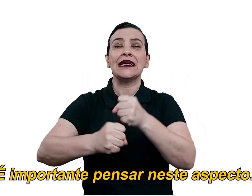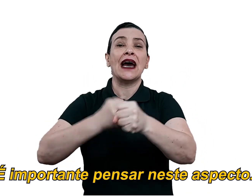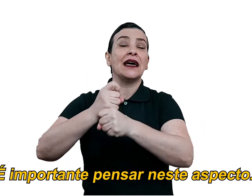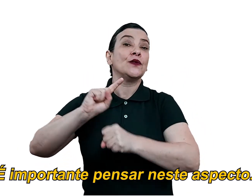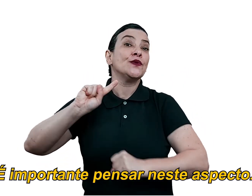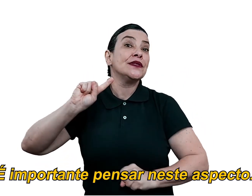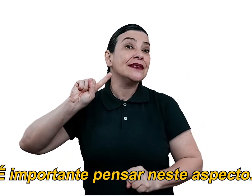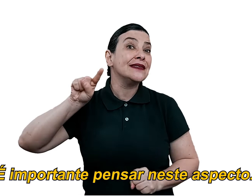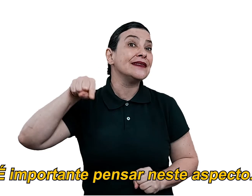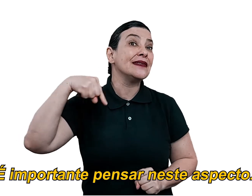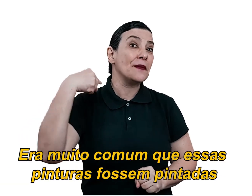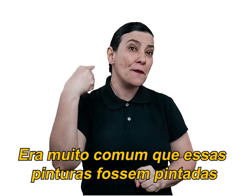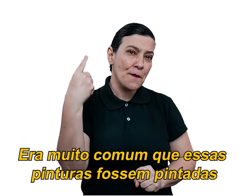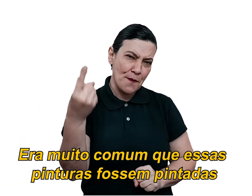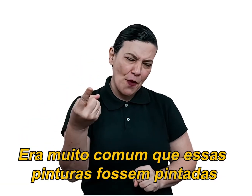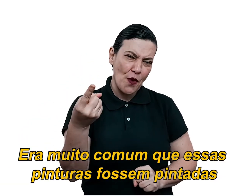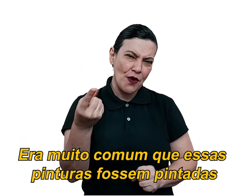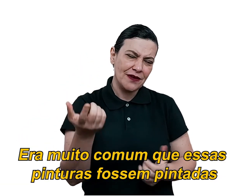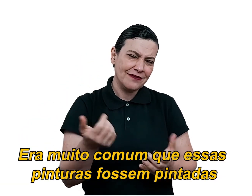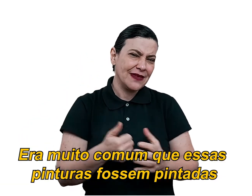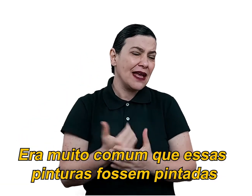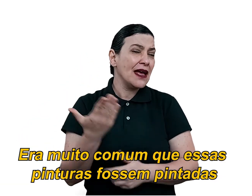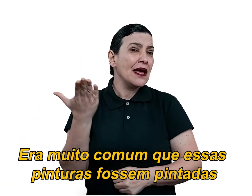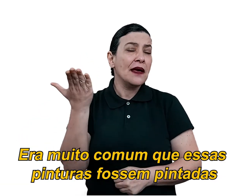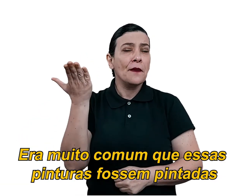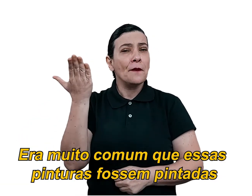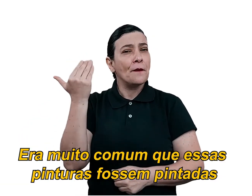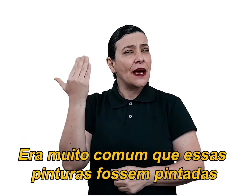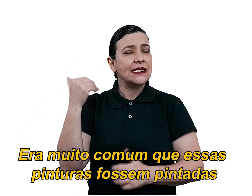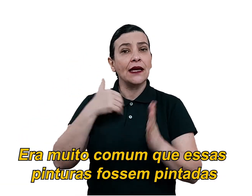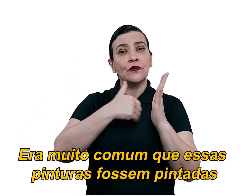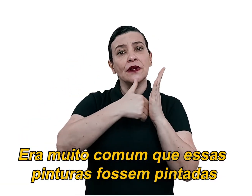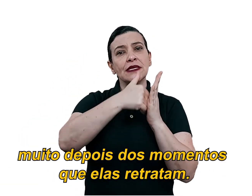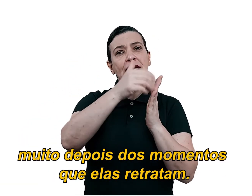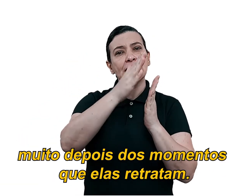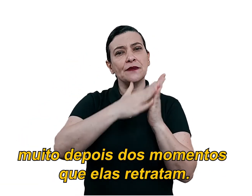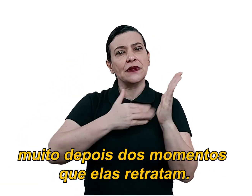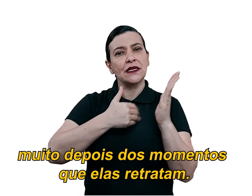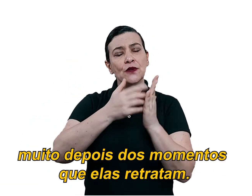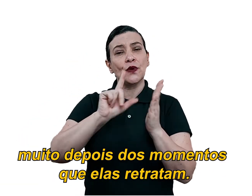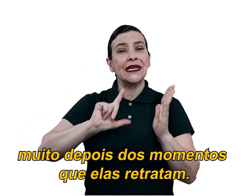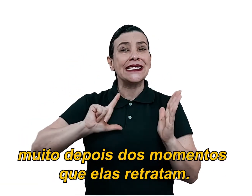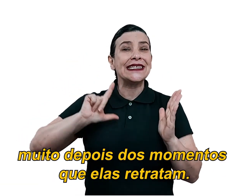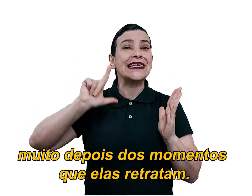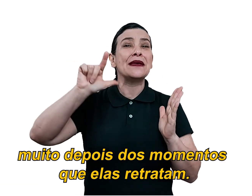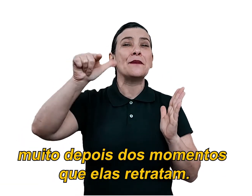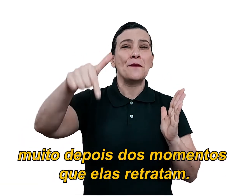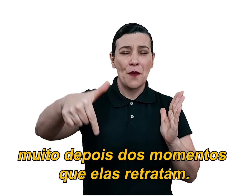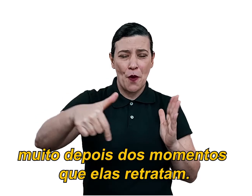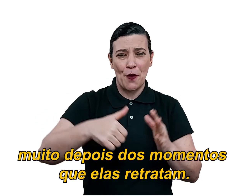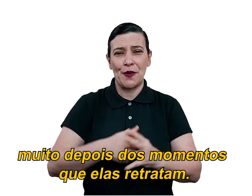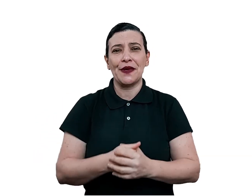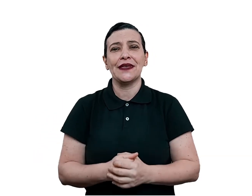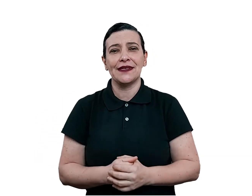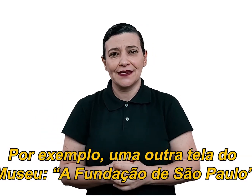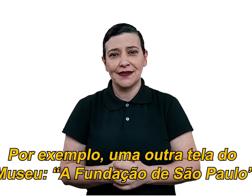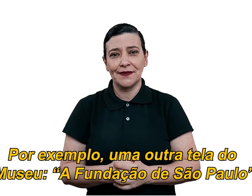nesse aspecto. É muito comum que essas pinturas fossem pintadas muito depois dos momentos em que elas retratam.